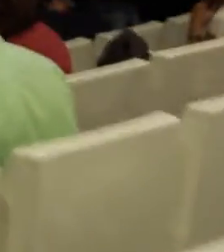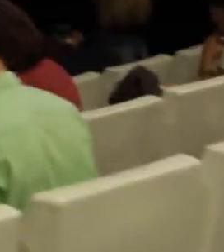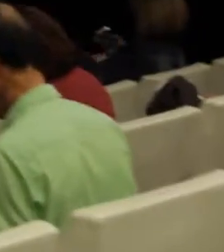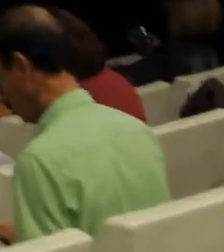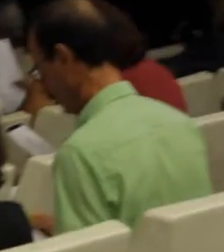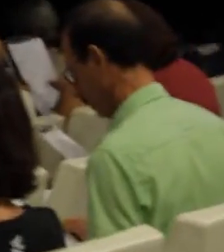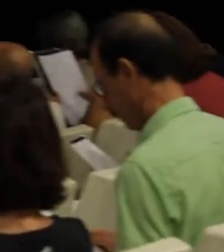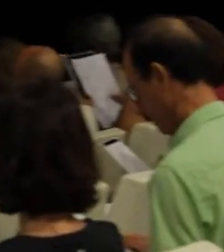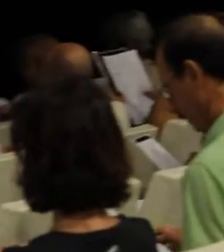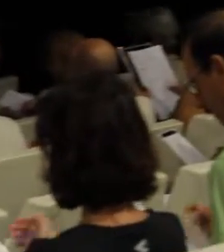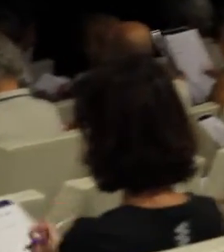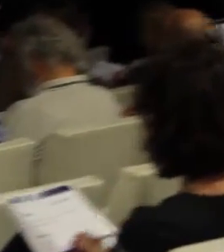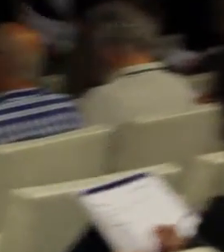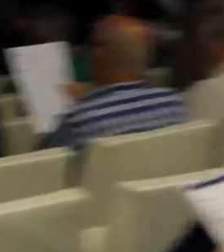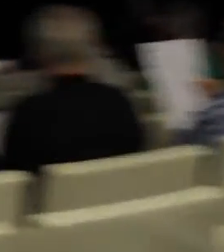a la administración electrónica.